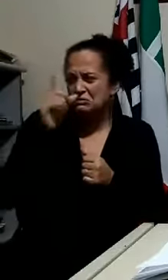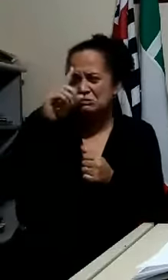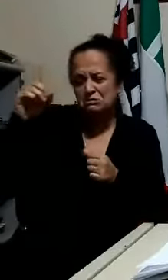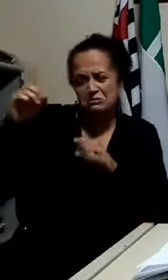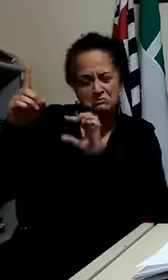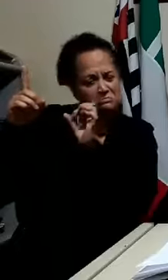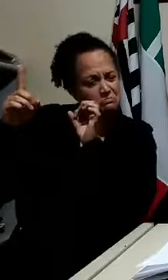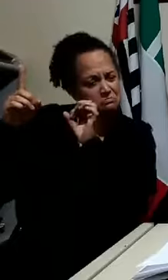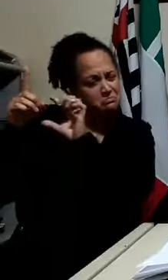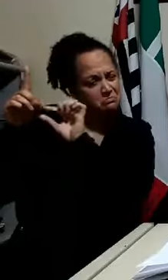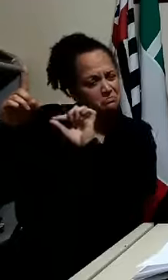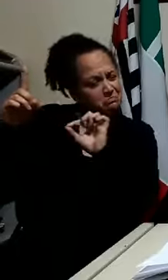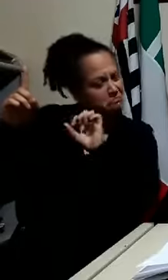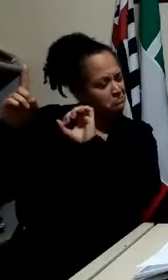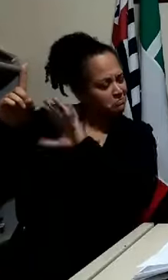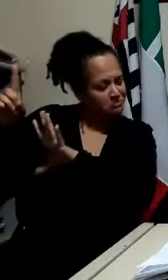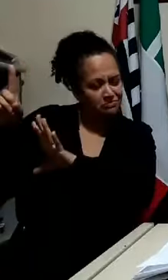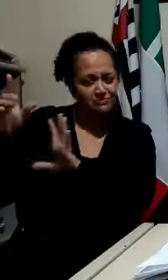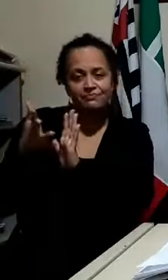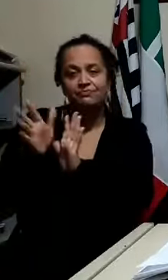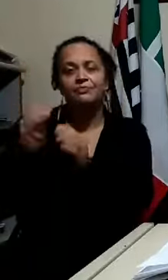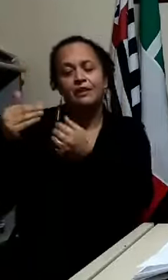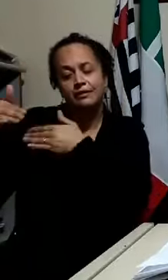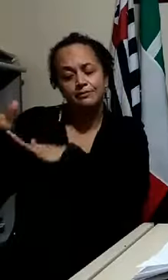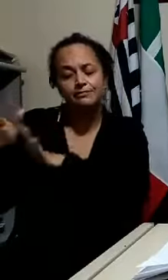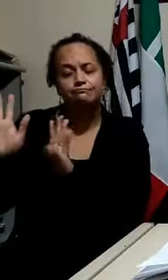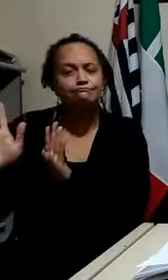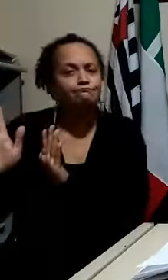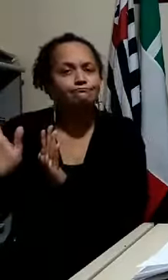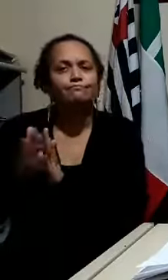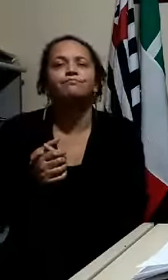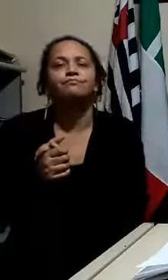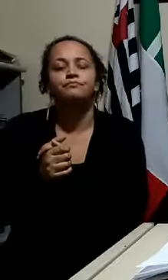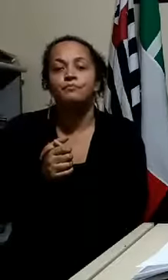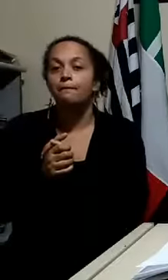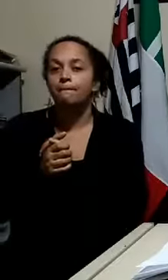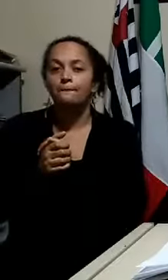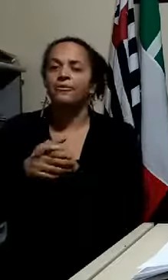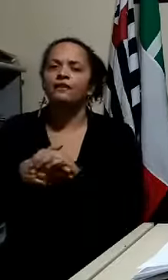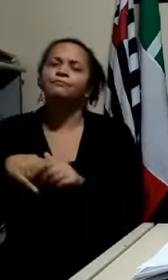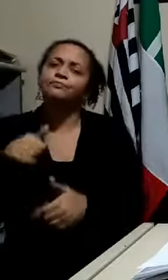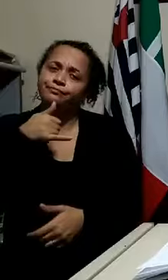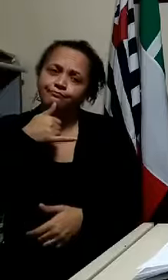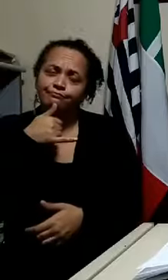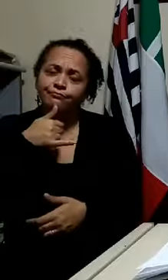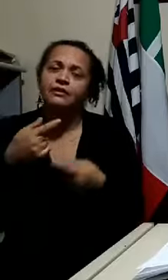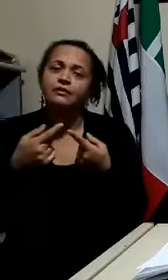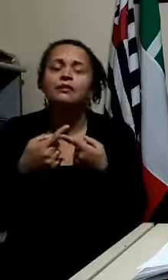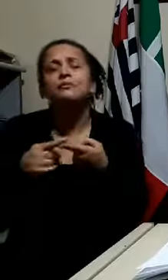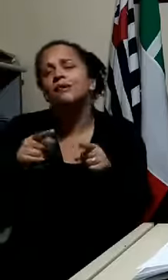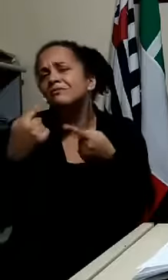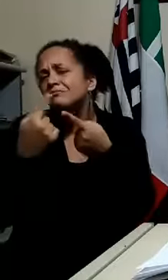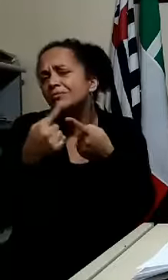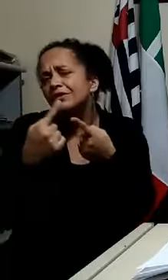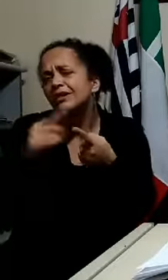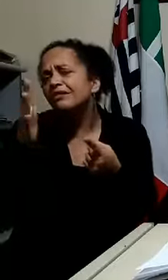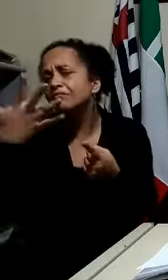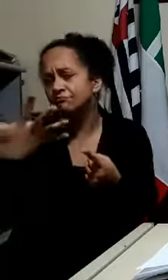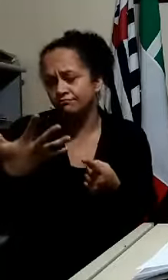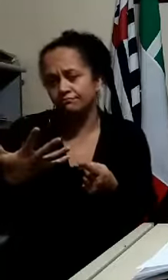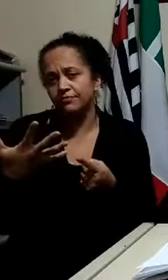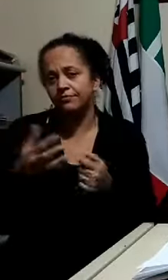abandonando o seu posicionamento na palavra, entende? Isso é muito triste. Agora, por que isso acontece? O texto é